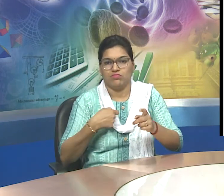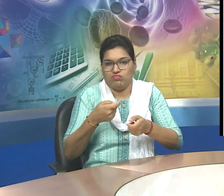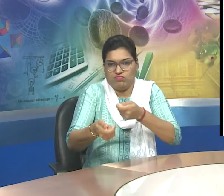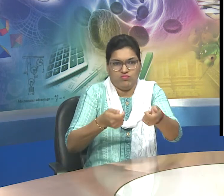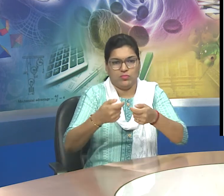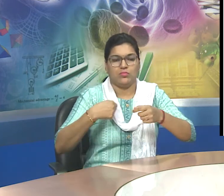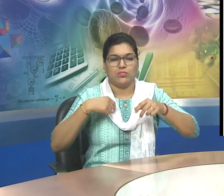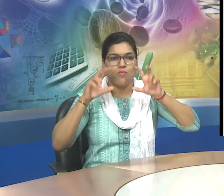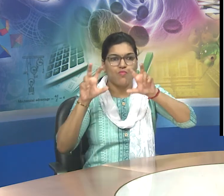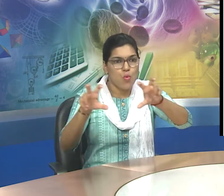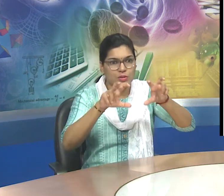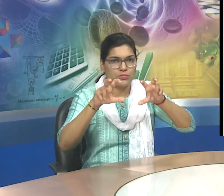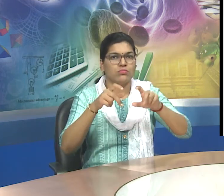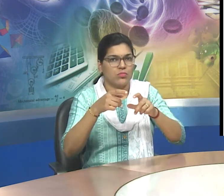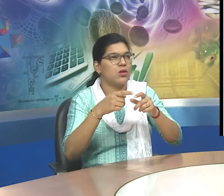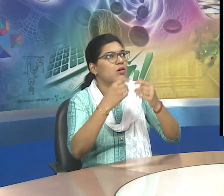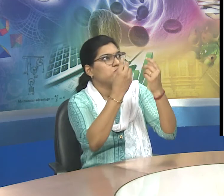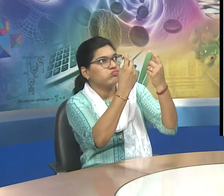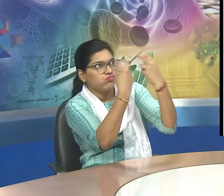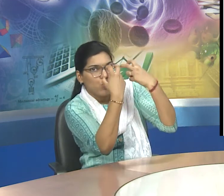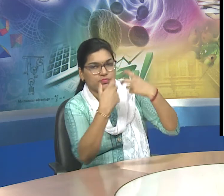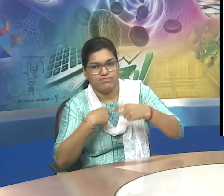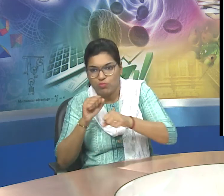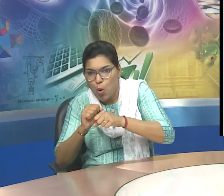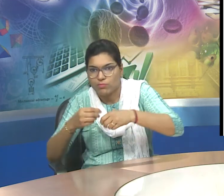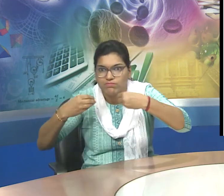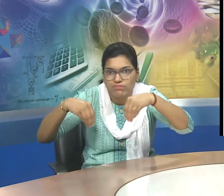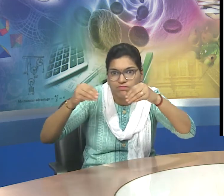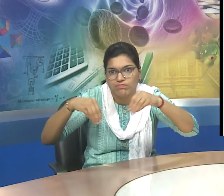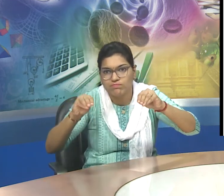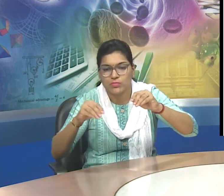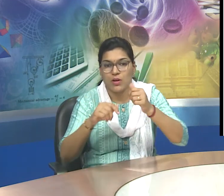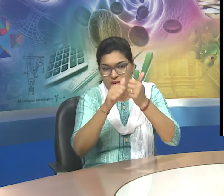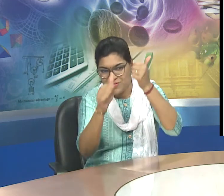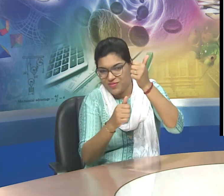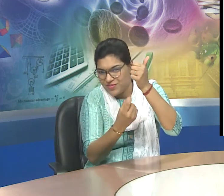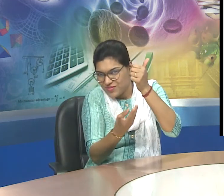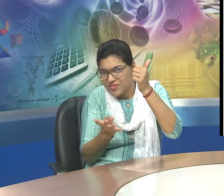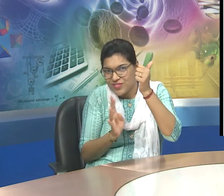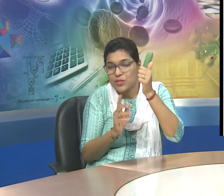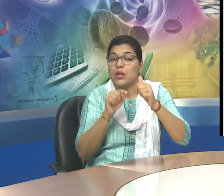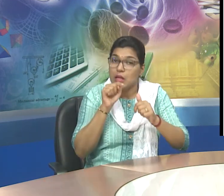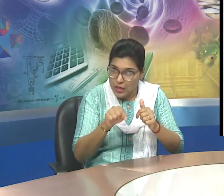जगह बनाई और हम चाहते हैं कि उसको कोई सुपरवाइज करे, उसको देखे,